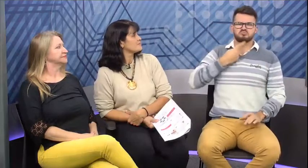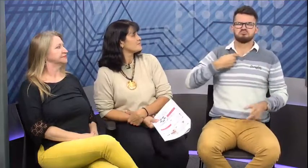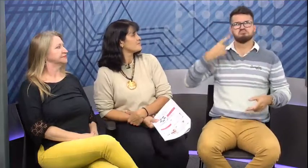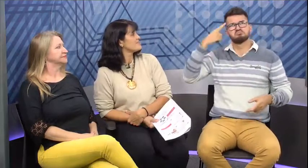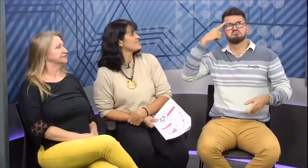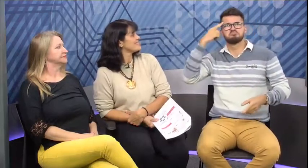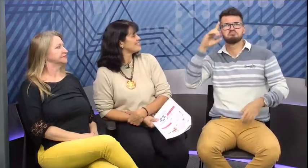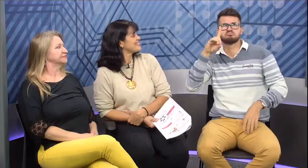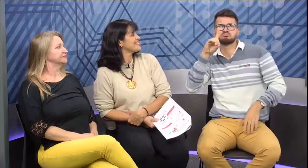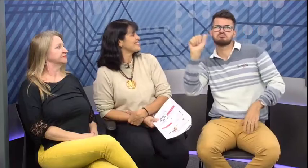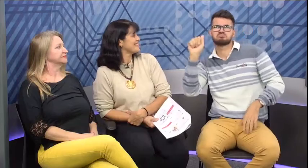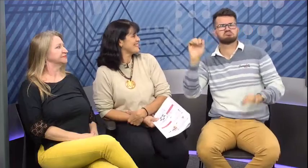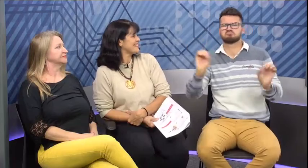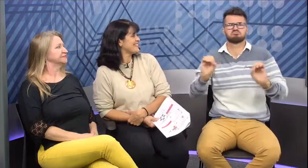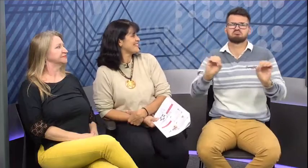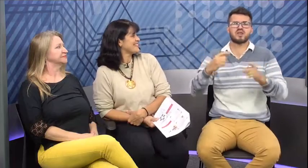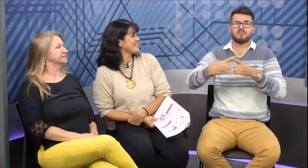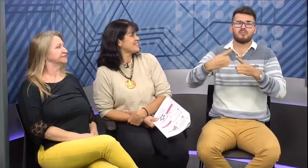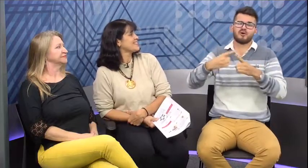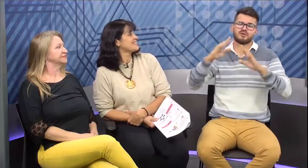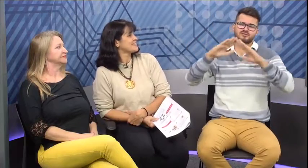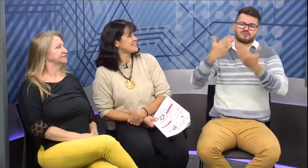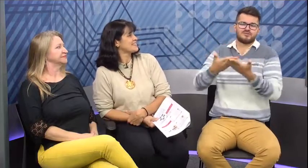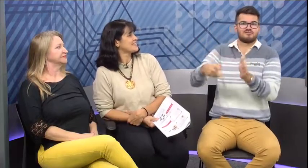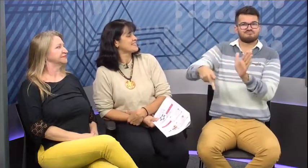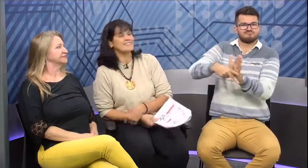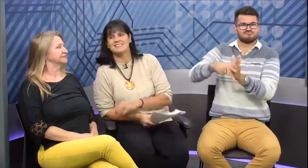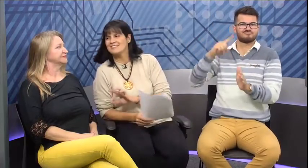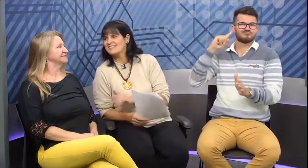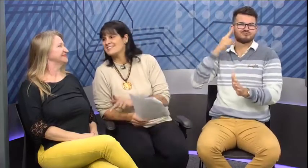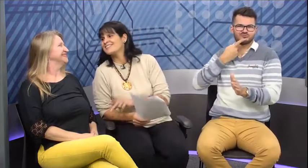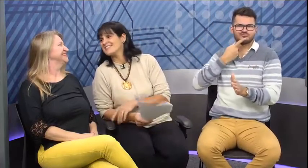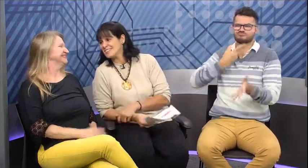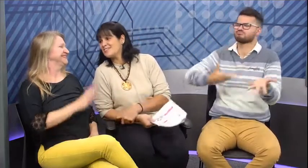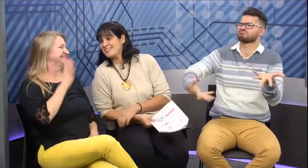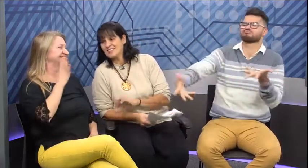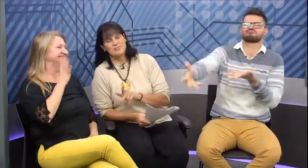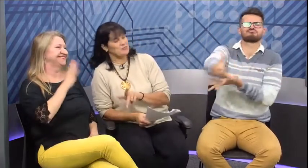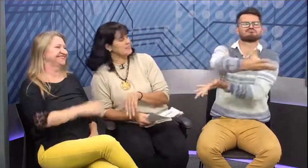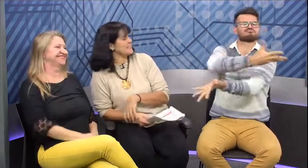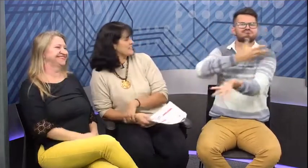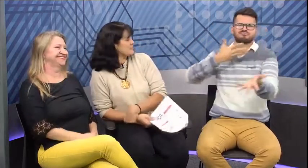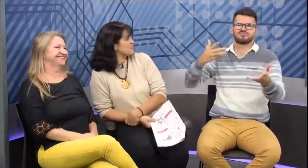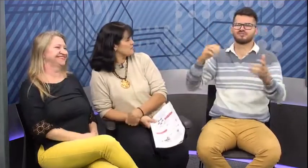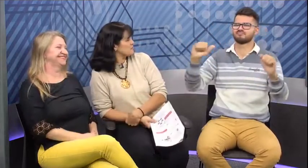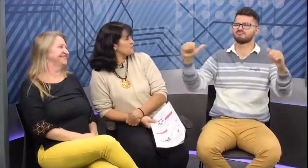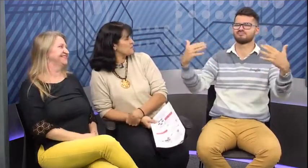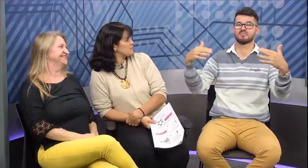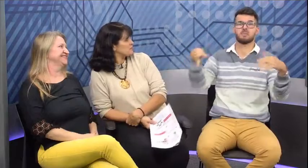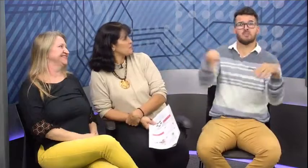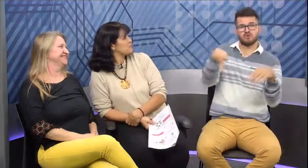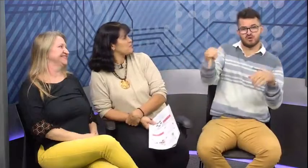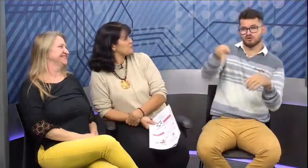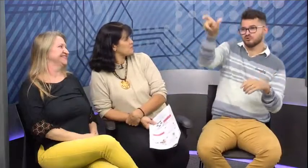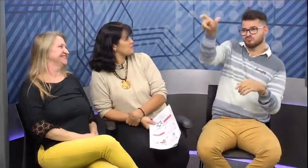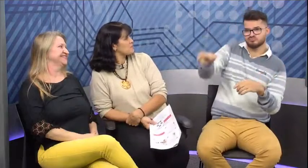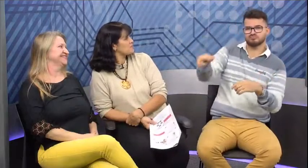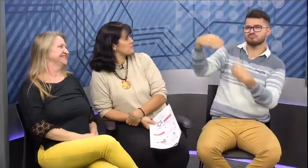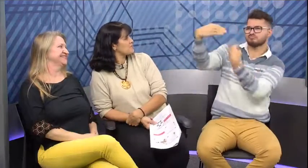sou surdo, né? Eu me vejo como surdo, não passei por esse processo de como deficiente auditivo, mas como surdo mesmo,